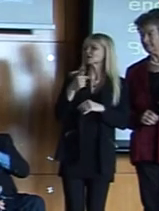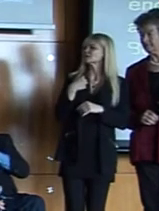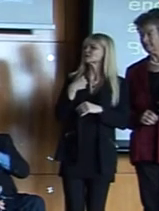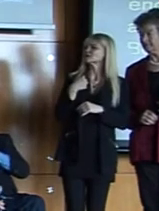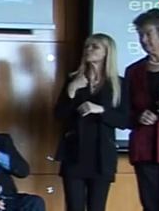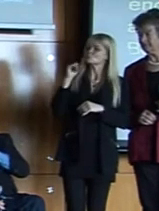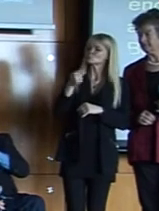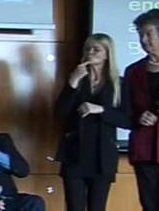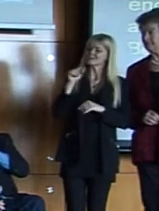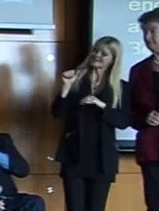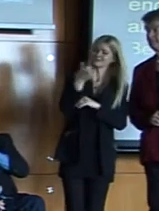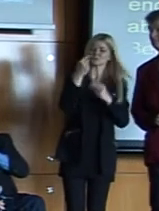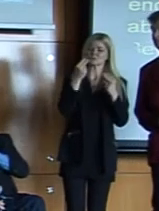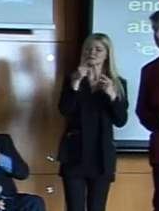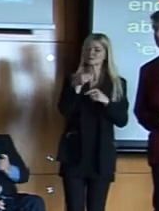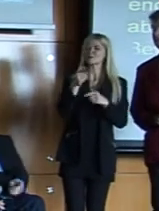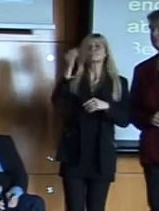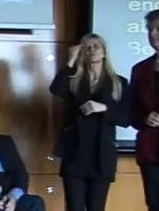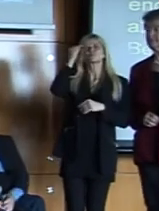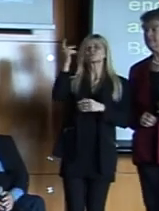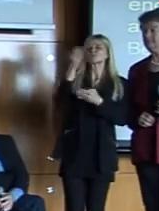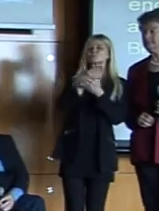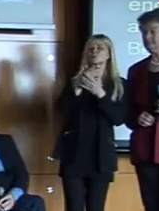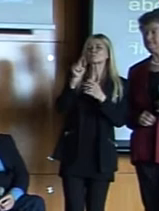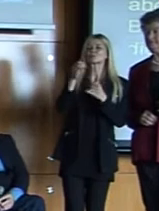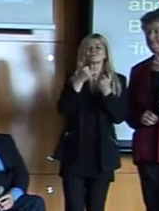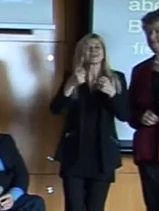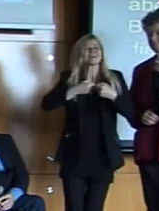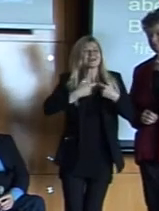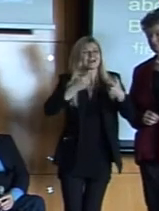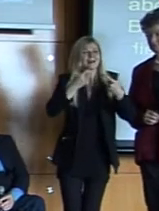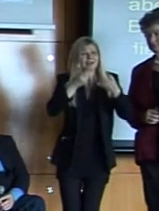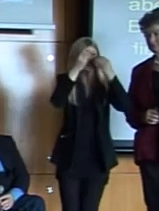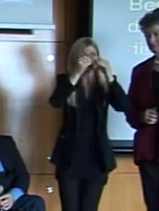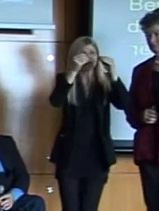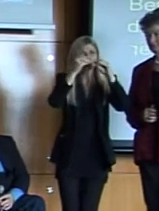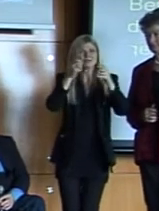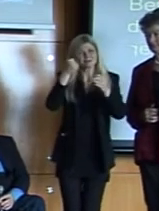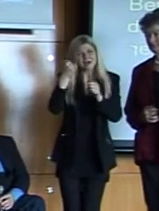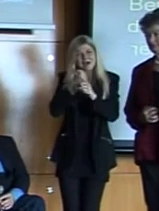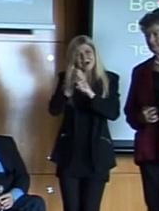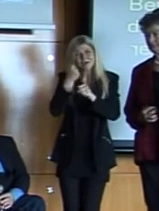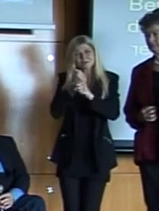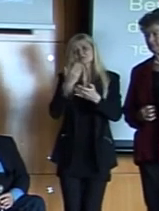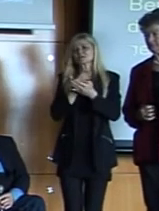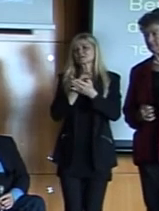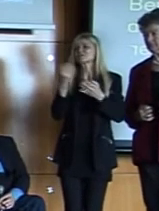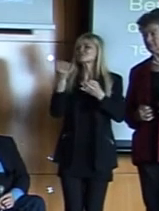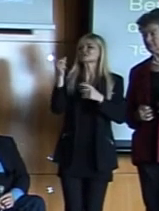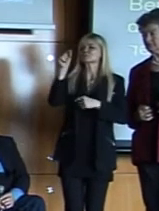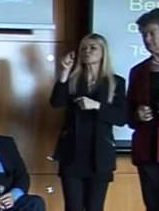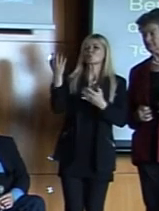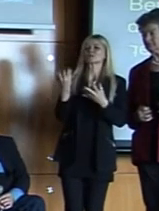die Bewusstseinsbildung, das Erklären, das Vermitteln, das daran arbeiten von dem, was eine